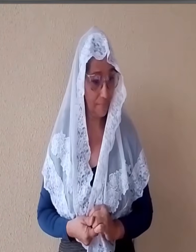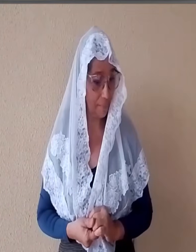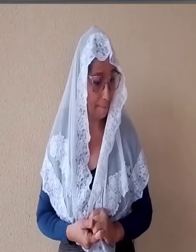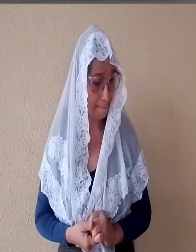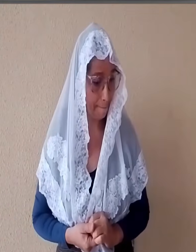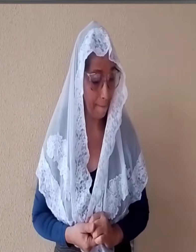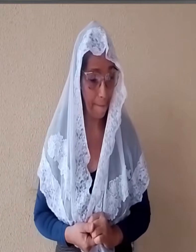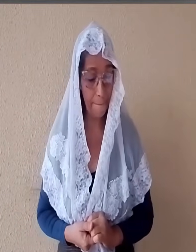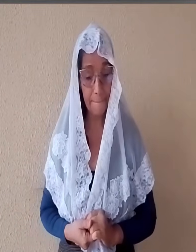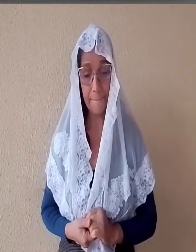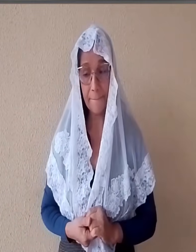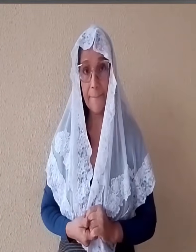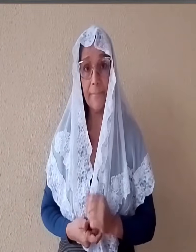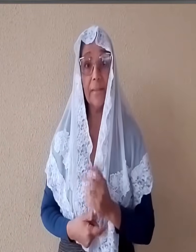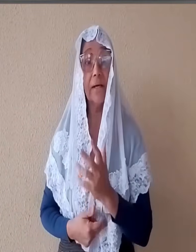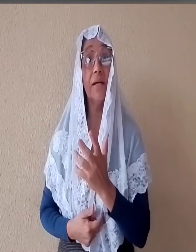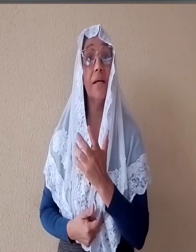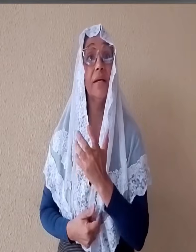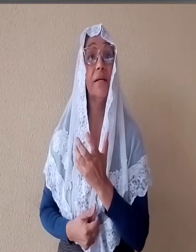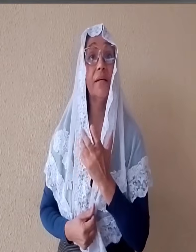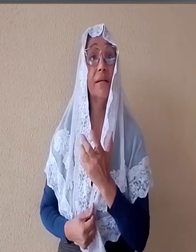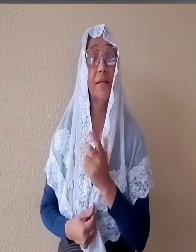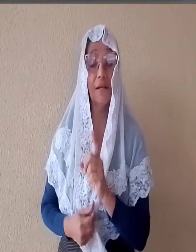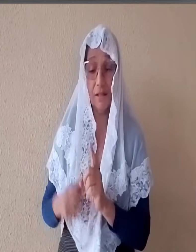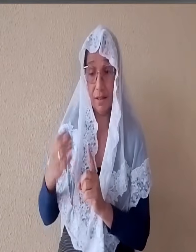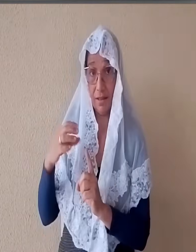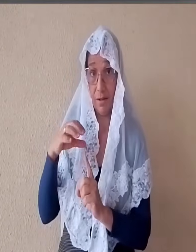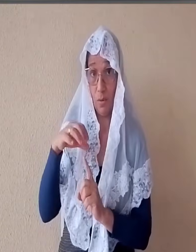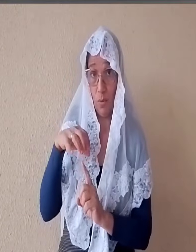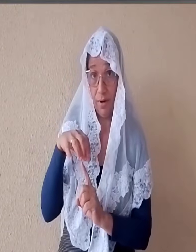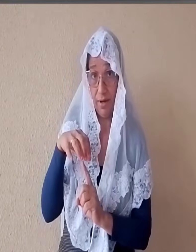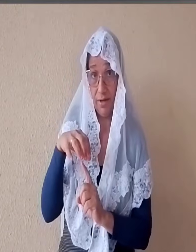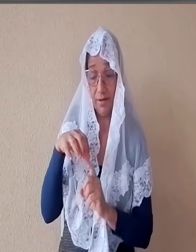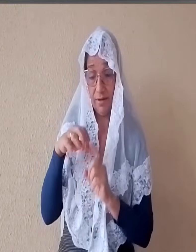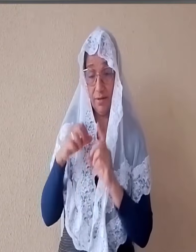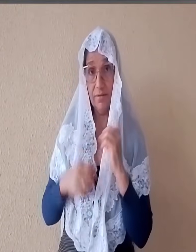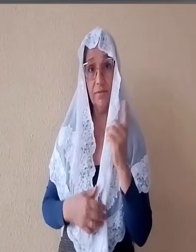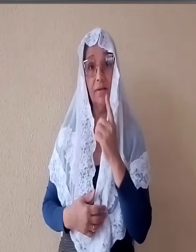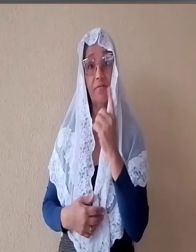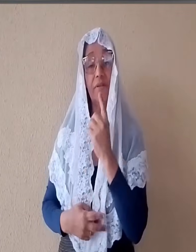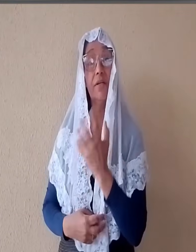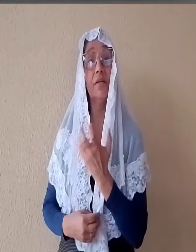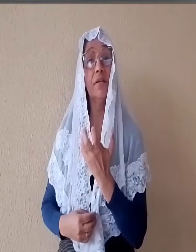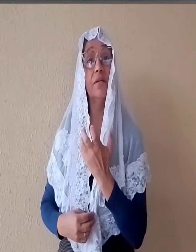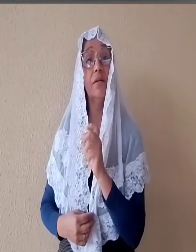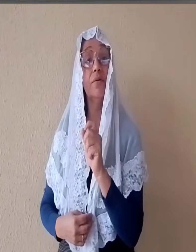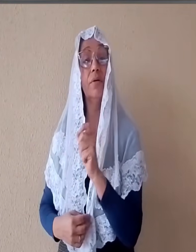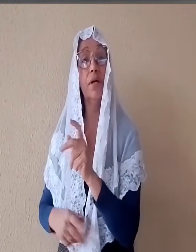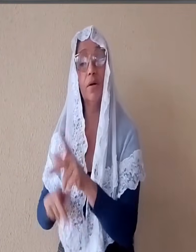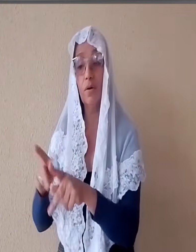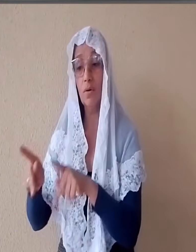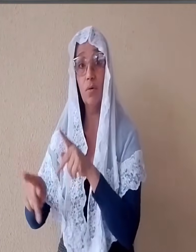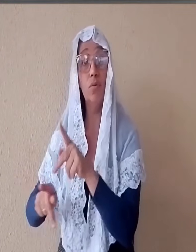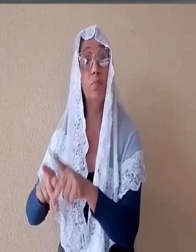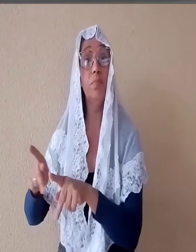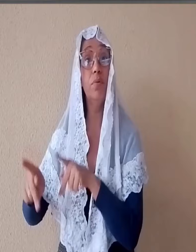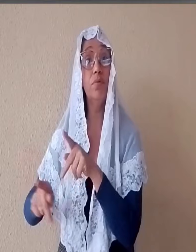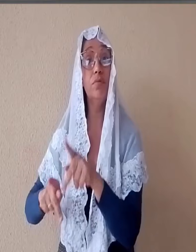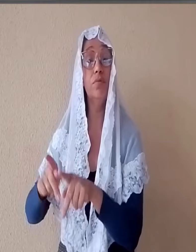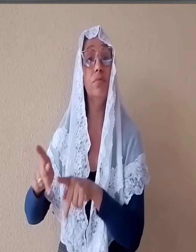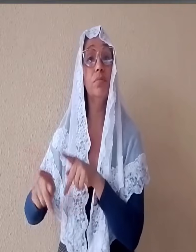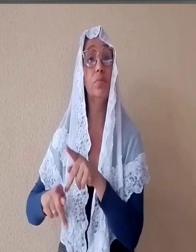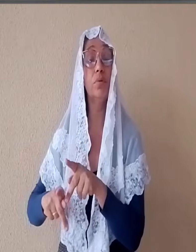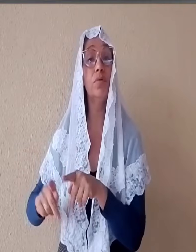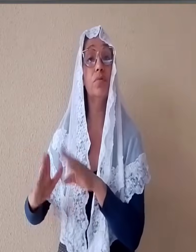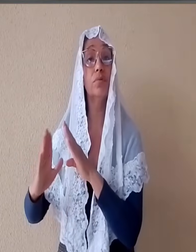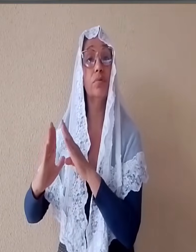de repente chegou um servo lá, sobrou um aleijadinho. Bendito é o nome do Senhor. Quem? Mefibosete.